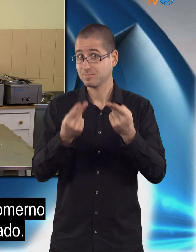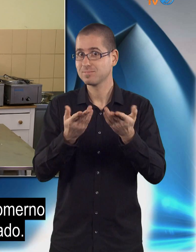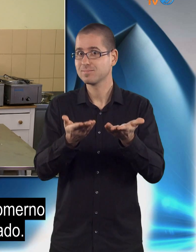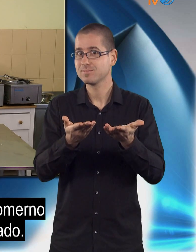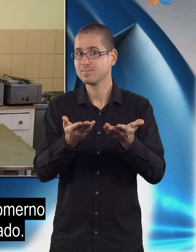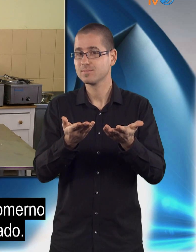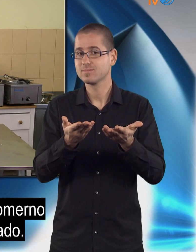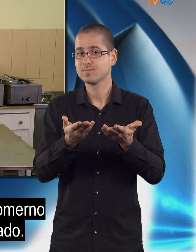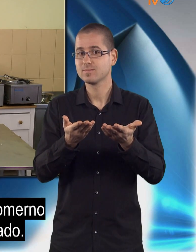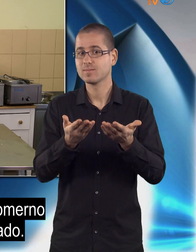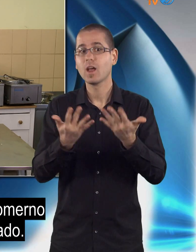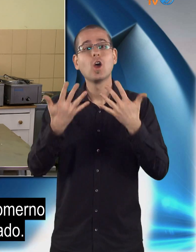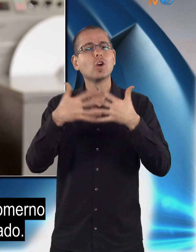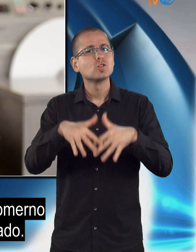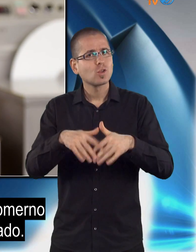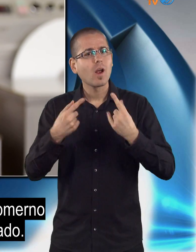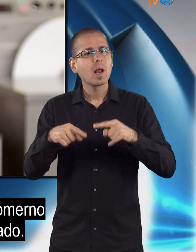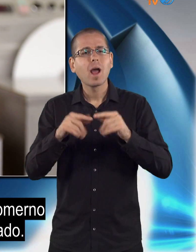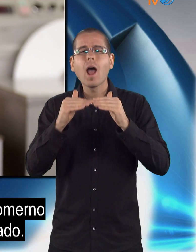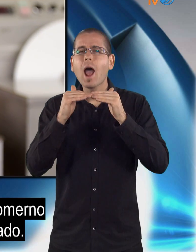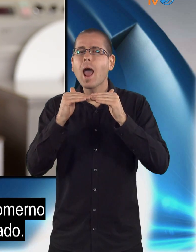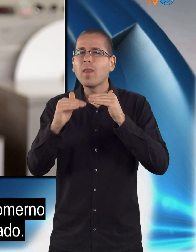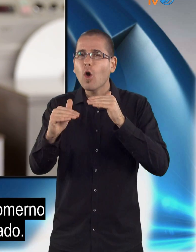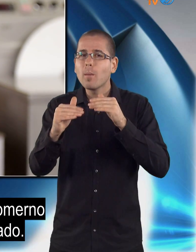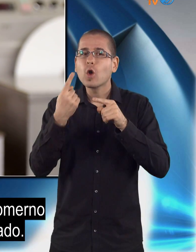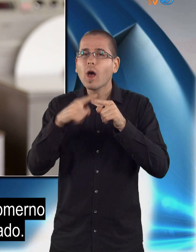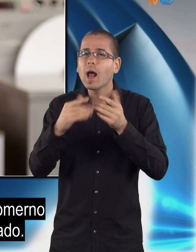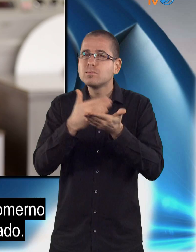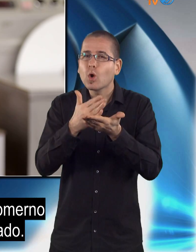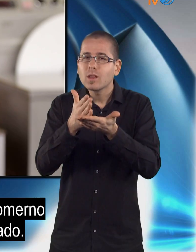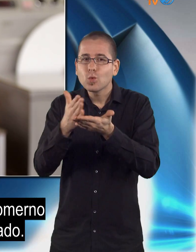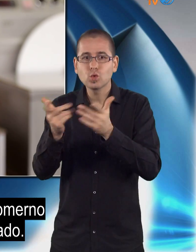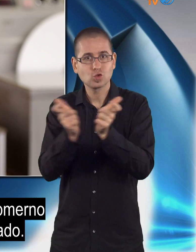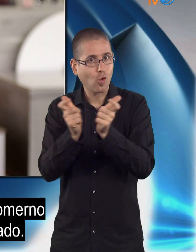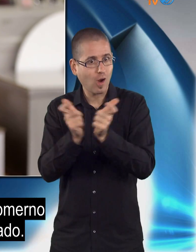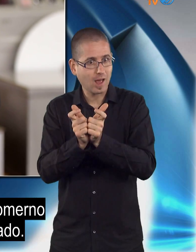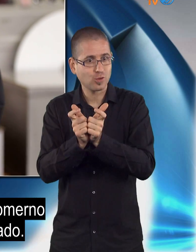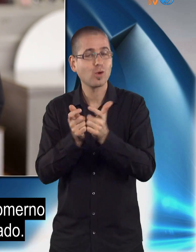Eto. Stroj nam ga je enakomerno razporedil čokolado.